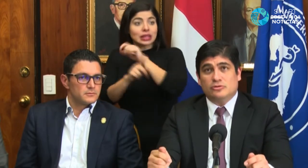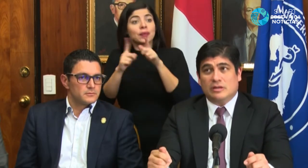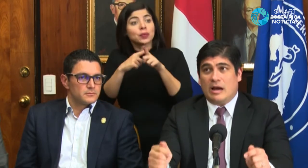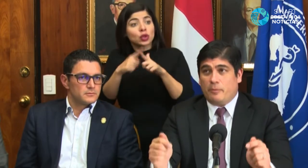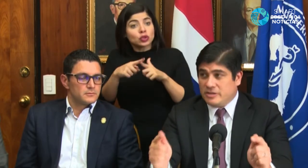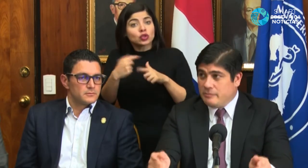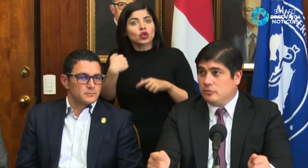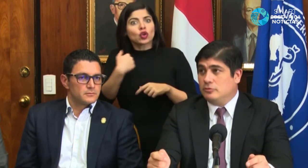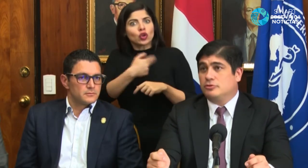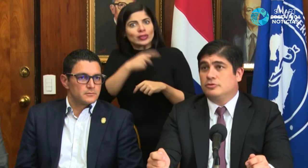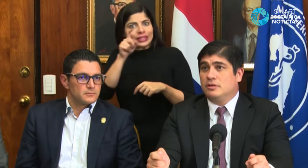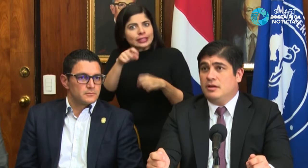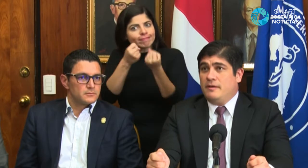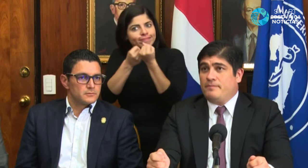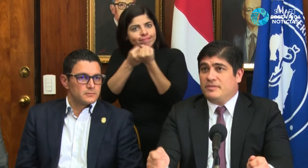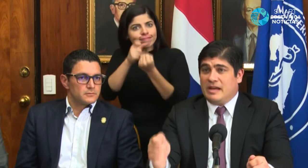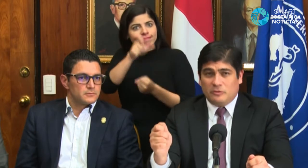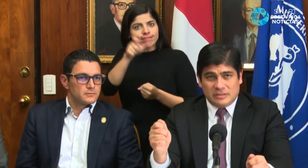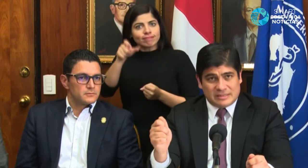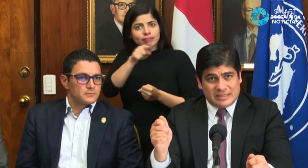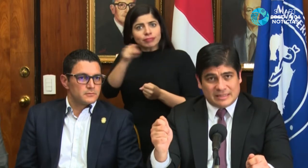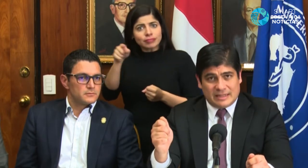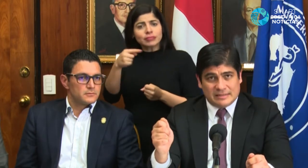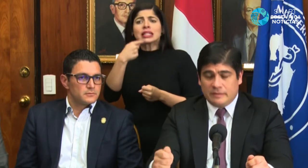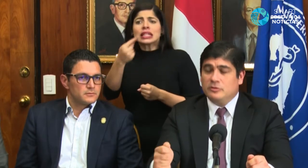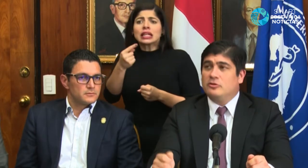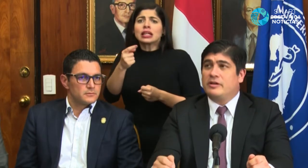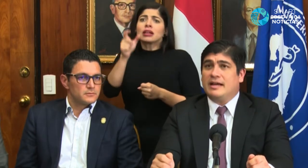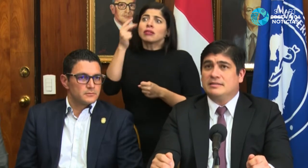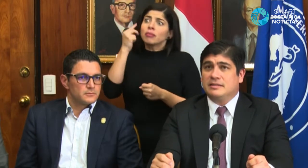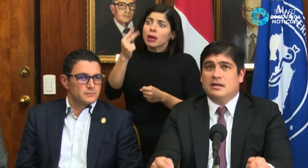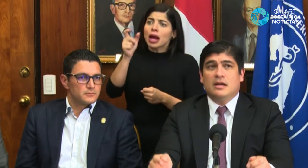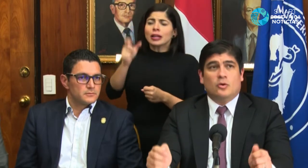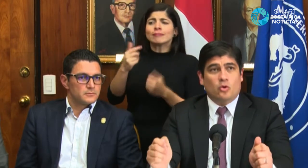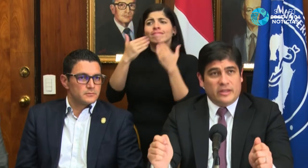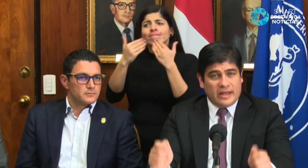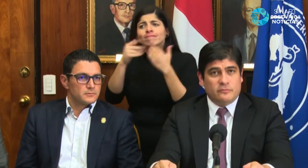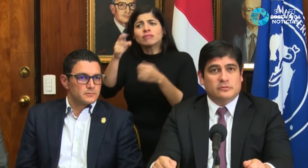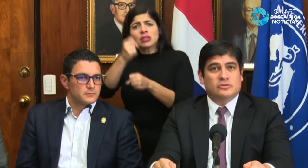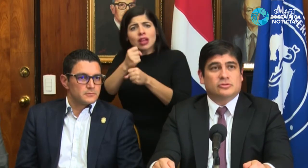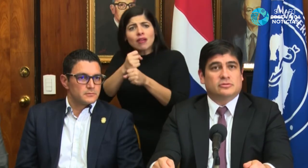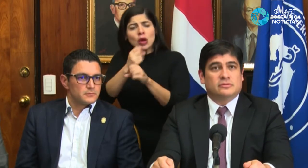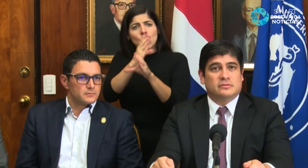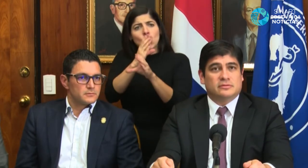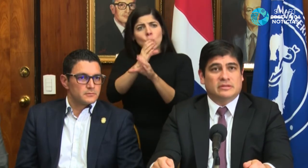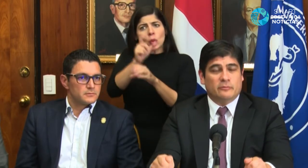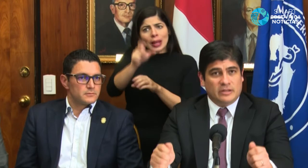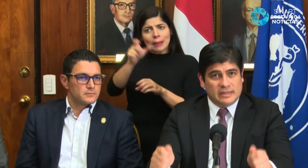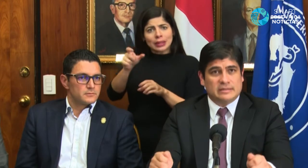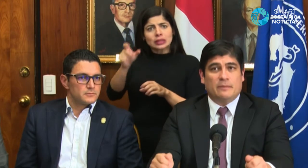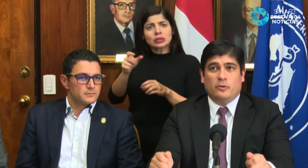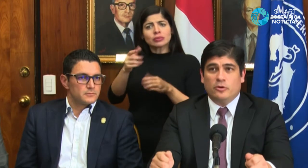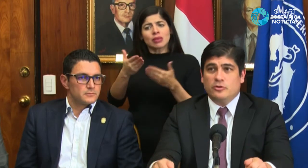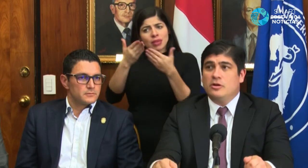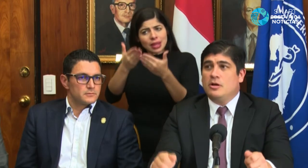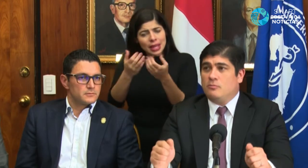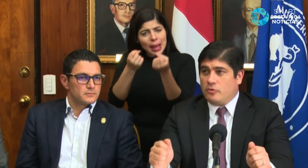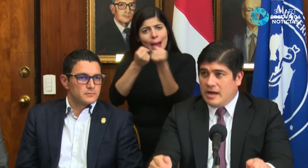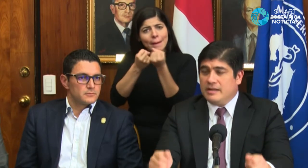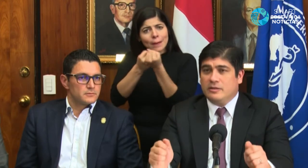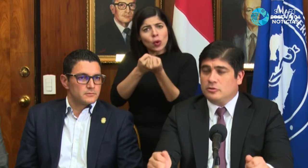nosotros apoyémoslos, digámosles que les agradecemos lo que hacen, cuidémoslos, démosles